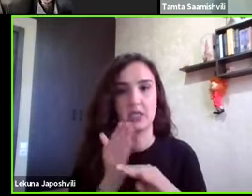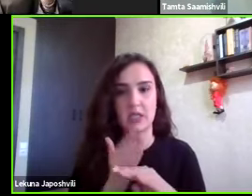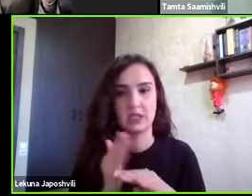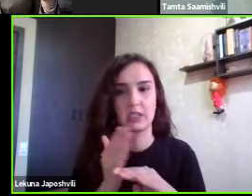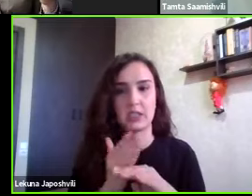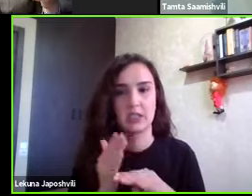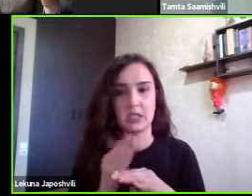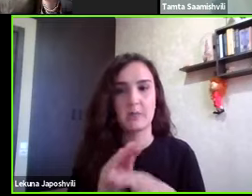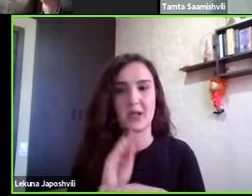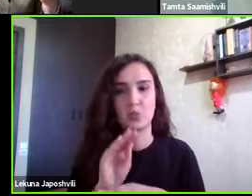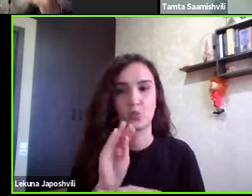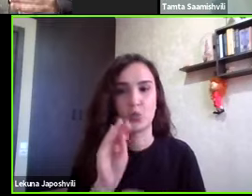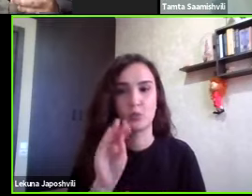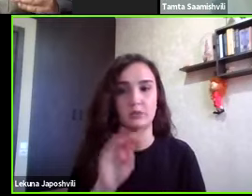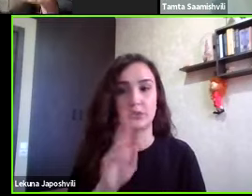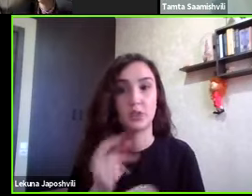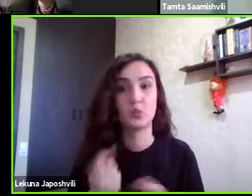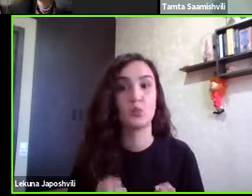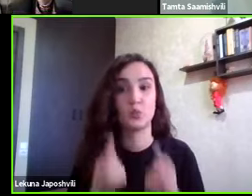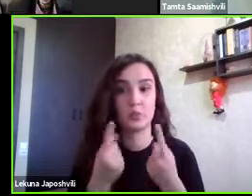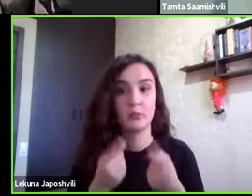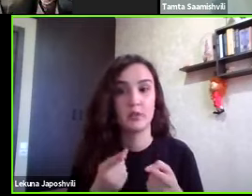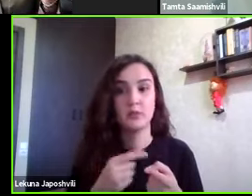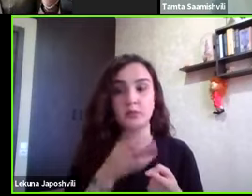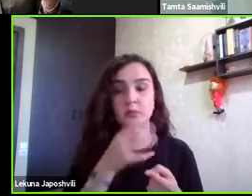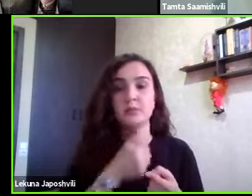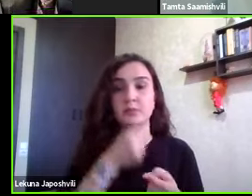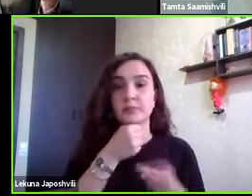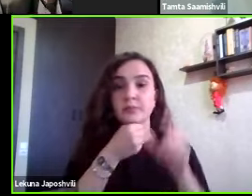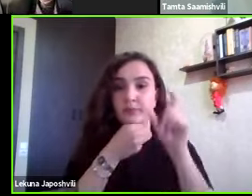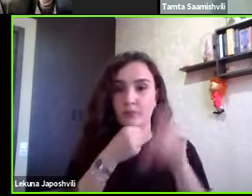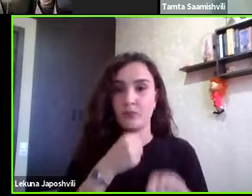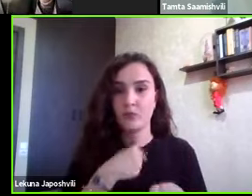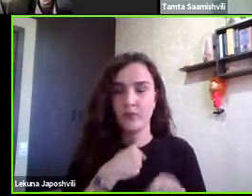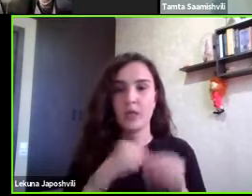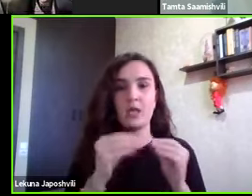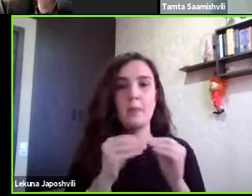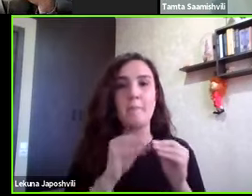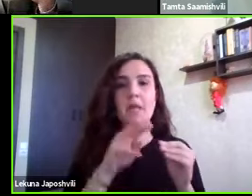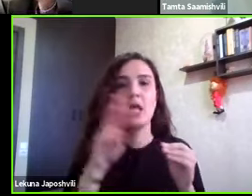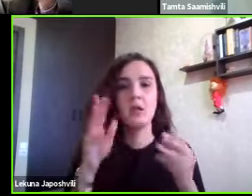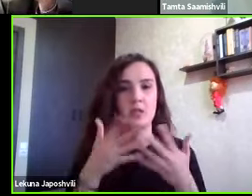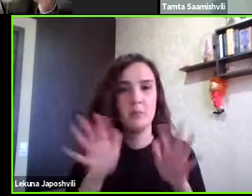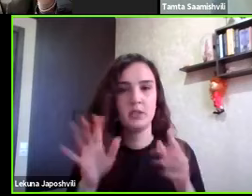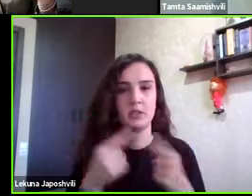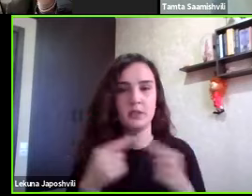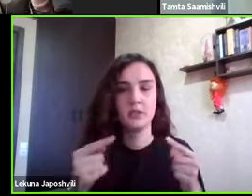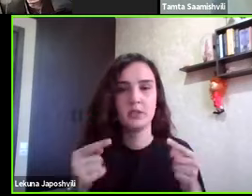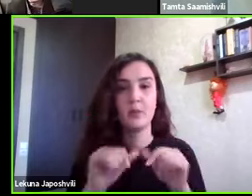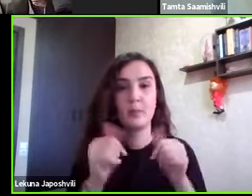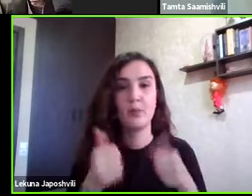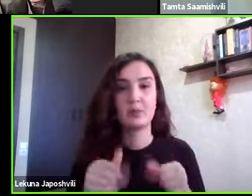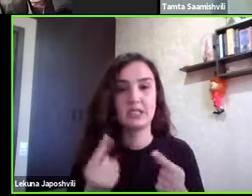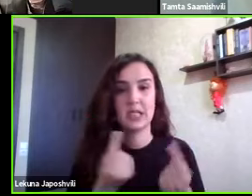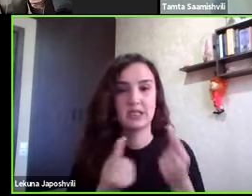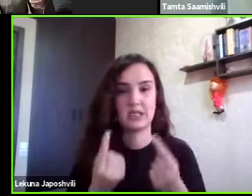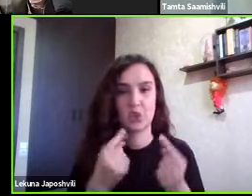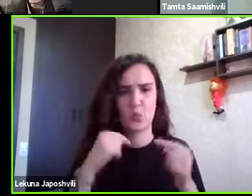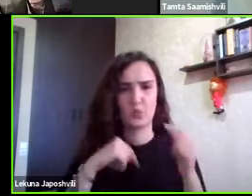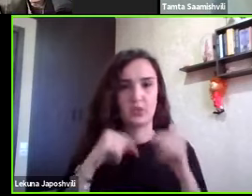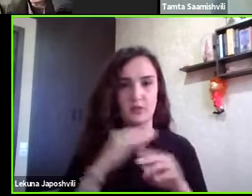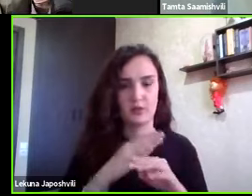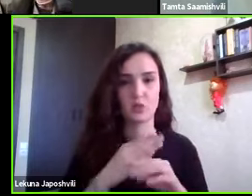ნელ-ნელა იზრდება და თურმე ზრდასრულ ადამიანს ჩვენ, ანუ 10 მილიარდზე მეტი სხვადასხვა ტიპის ანტისხეული გვაქვს